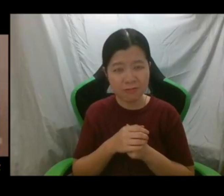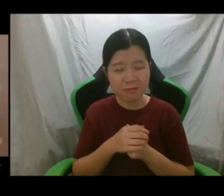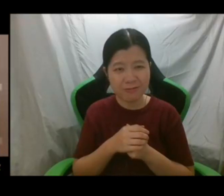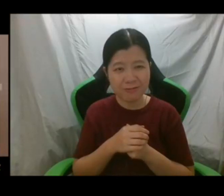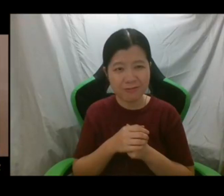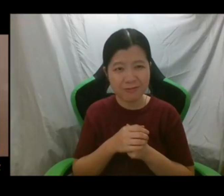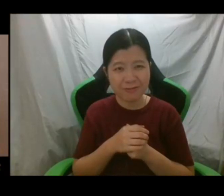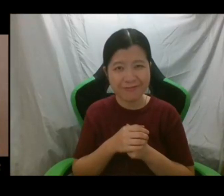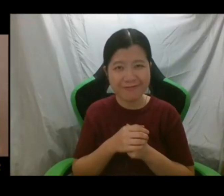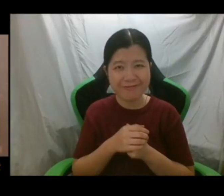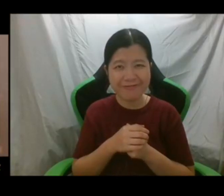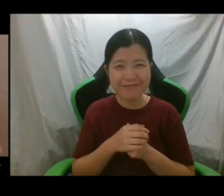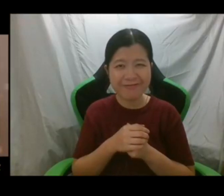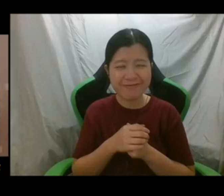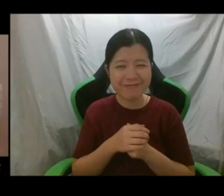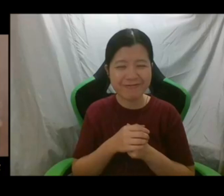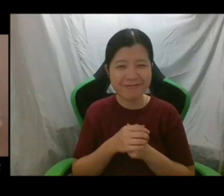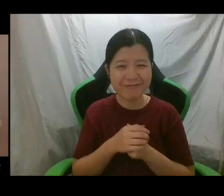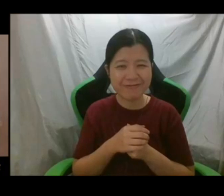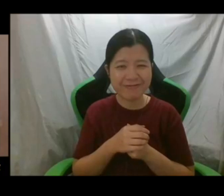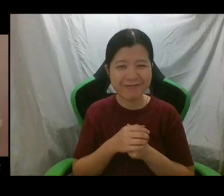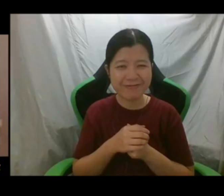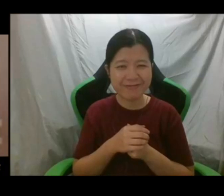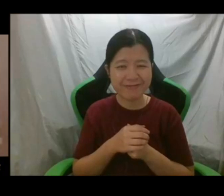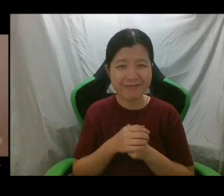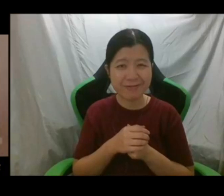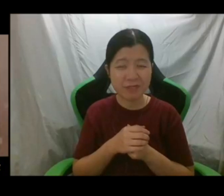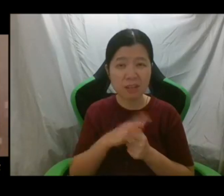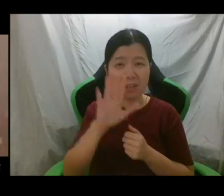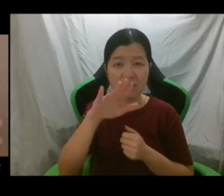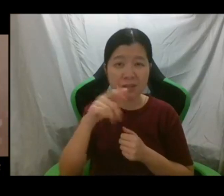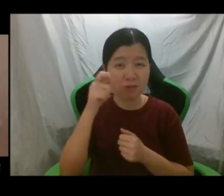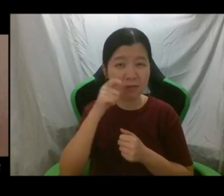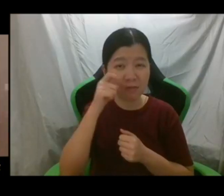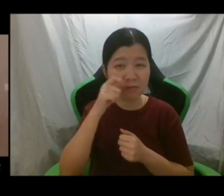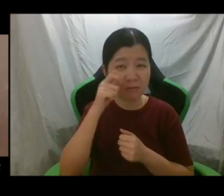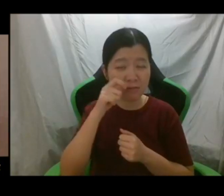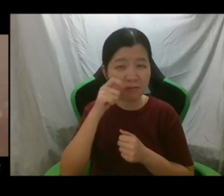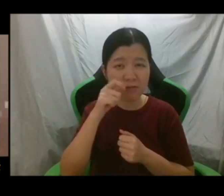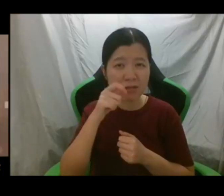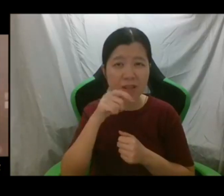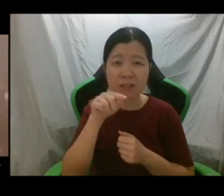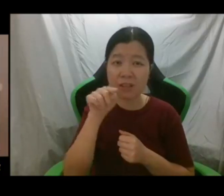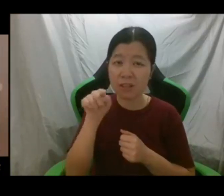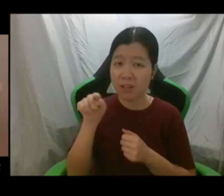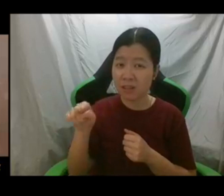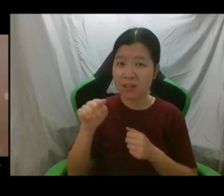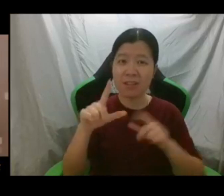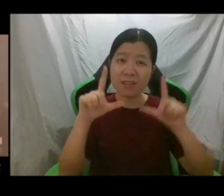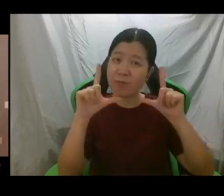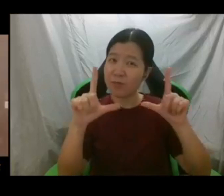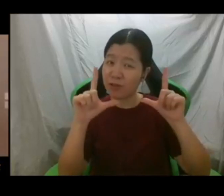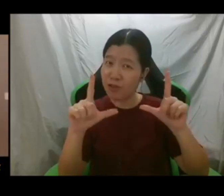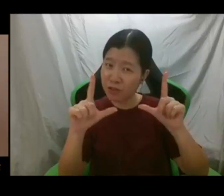小偵探啊，不 不如你將呢題嘅答